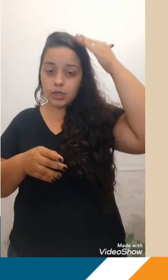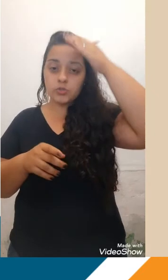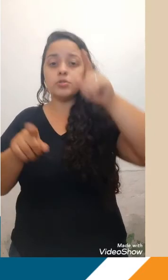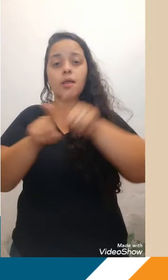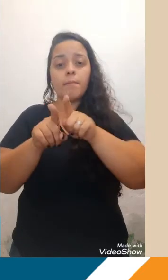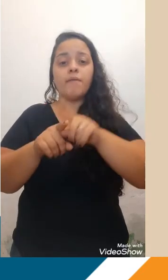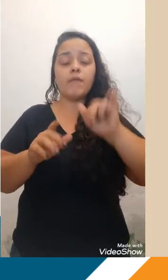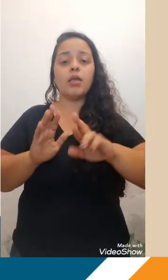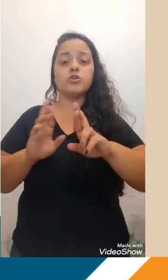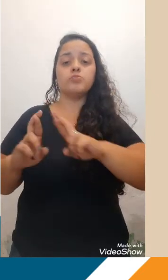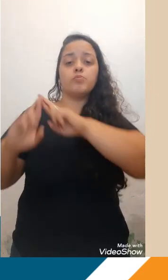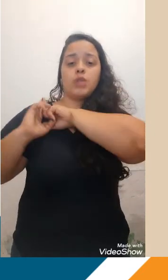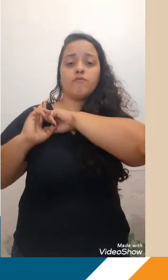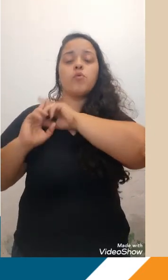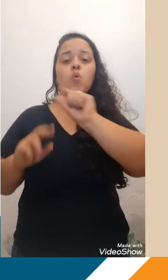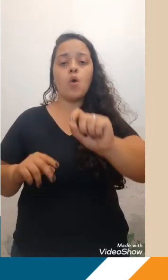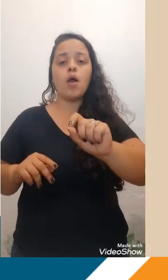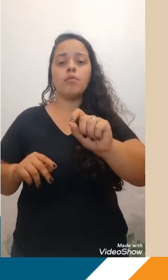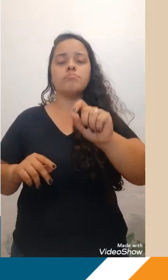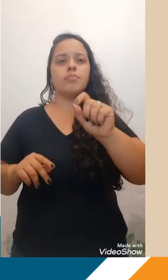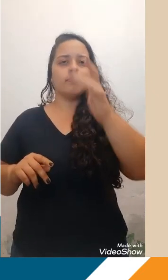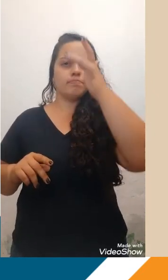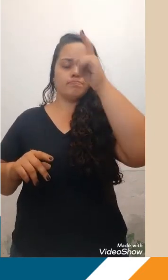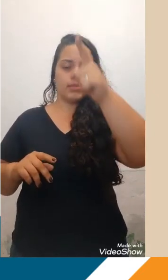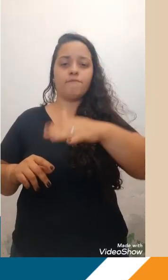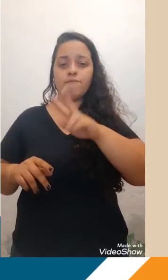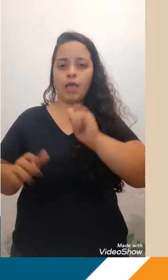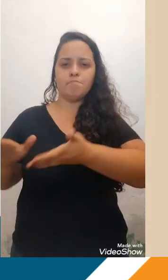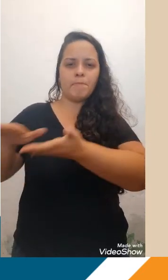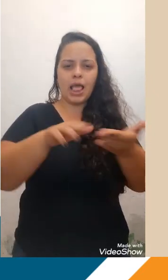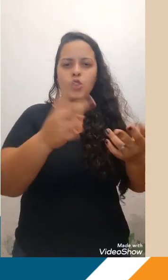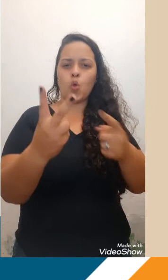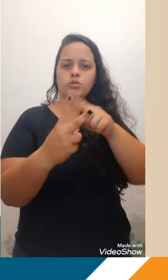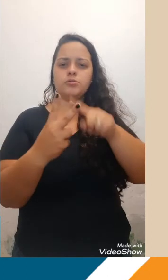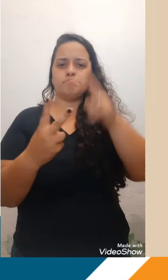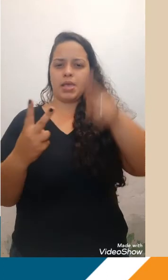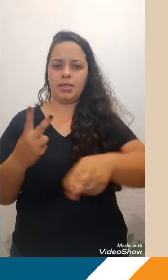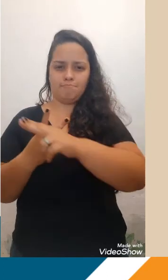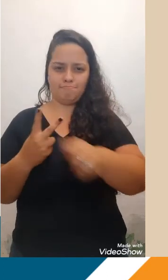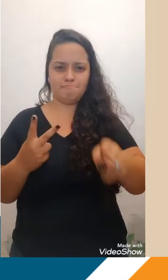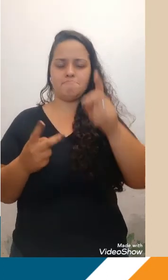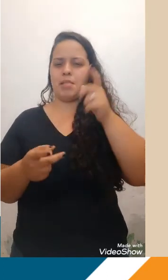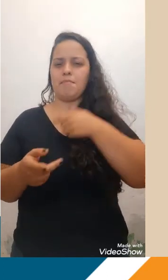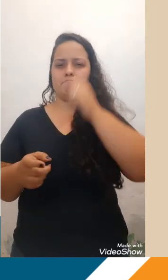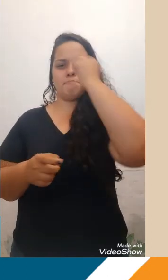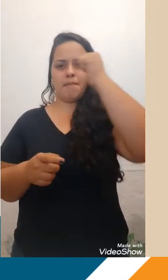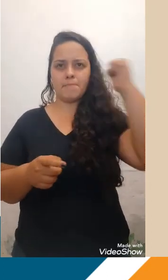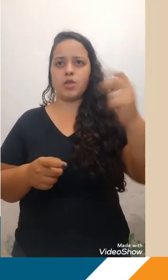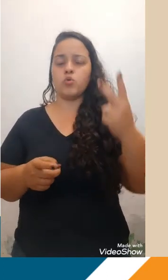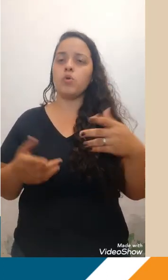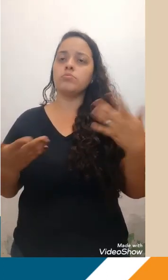inclusive, será responsável pelo assassinato dos padres Hidalgo e Morelos. A elite crioula, então, liderou o processo